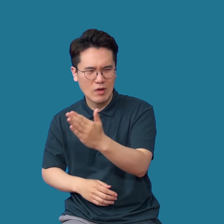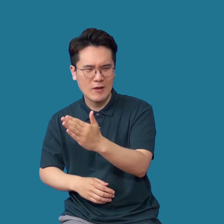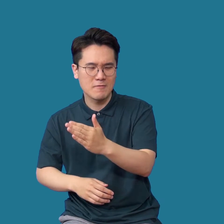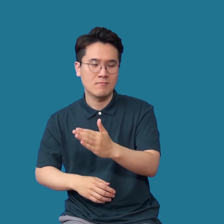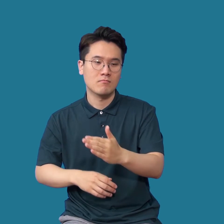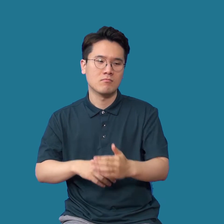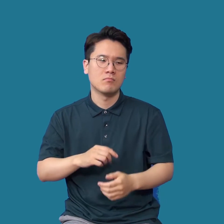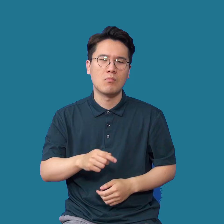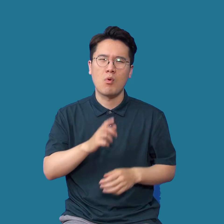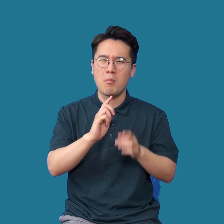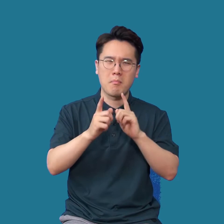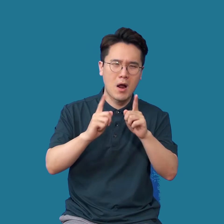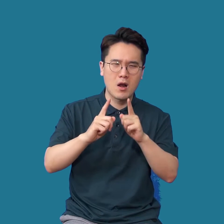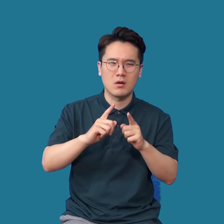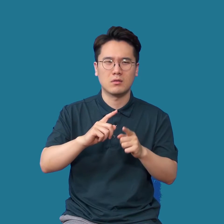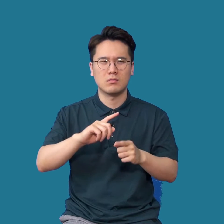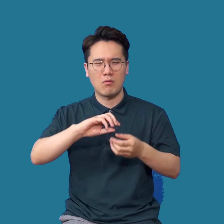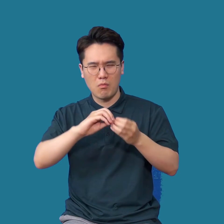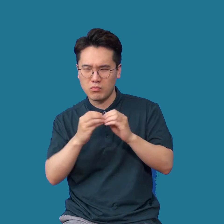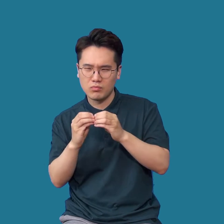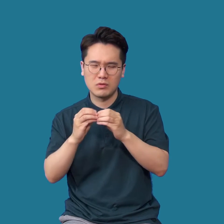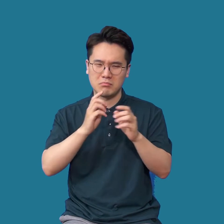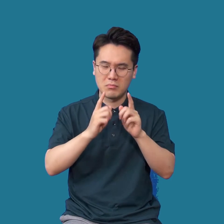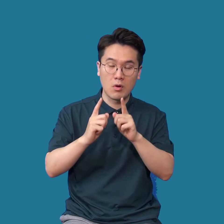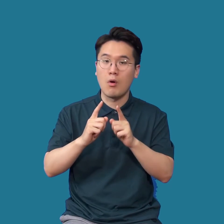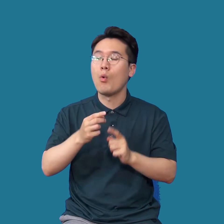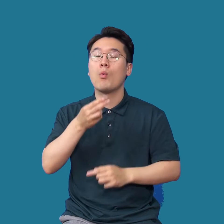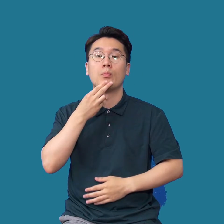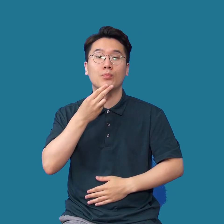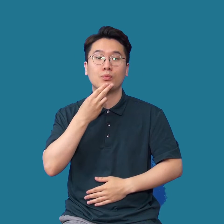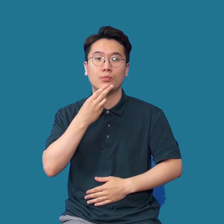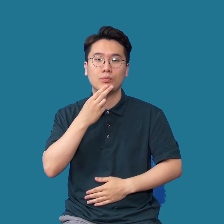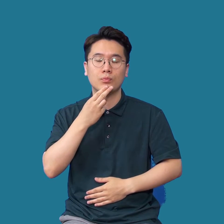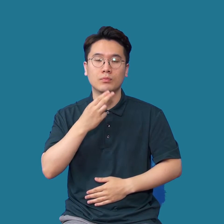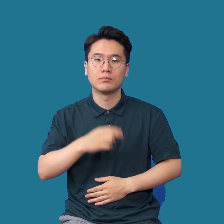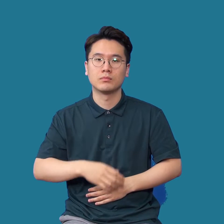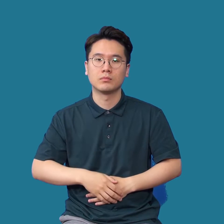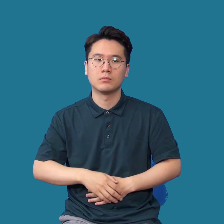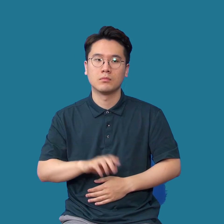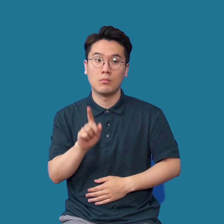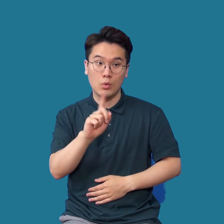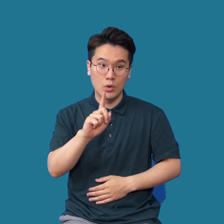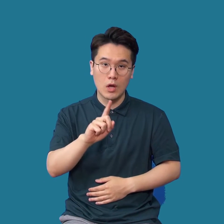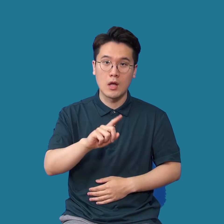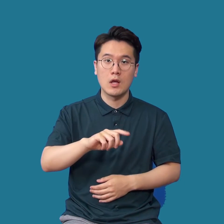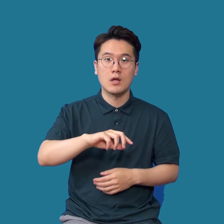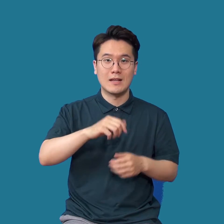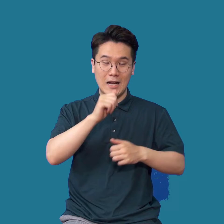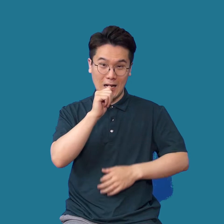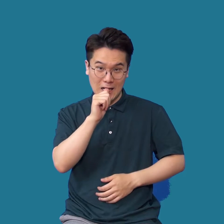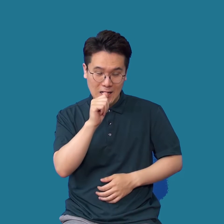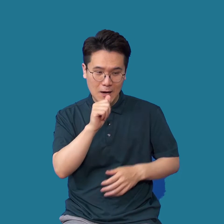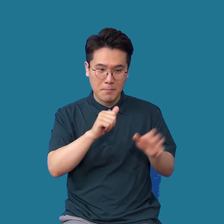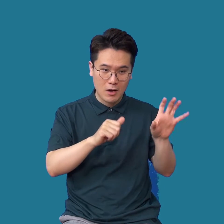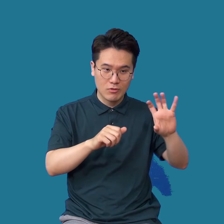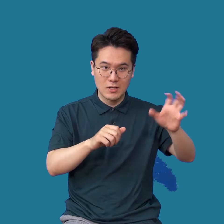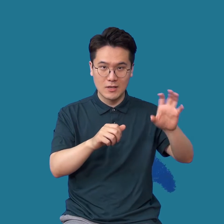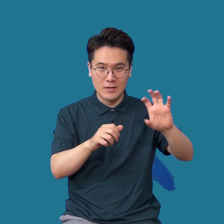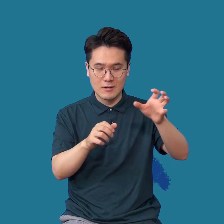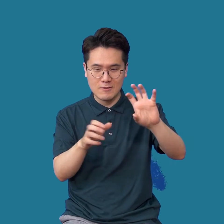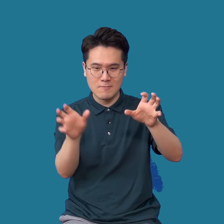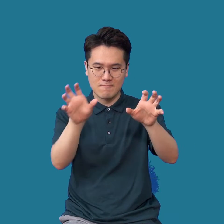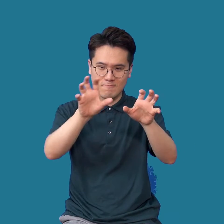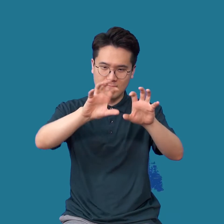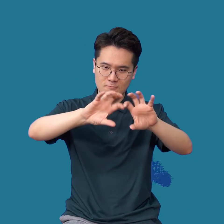말하고 저 말하고 그렇게 하지 않았습니다. 마치 톱니바퀴가 맞물려 돌아가듯이 아주